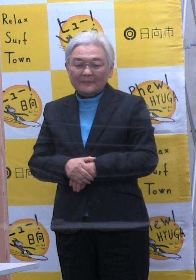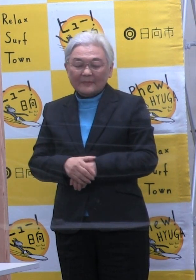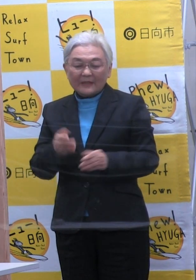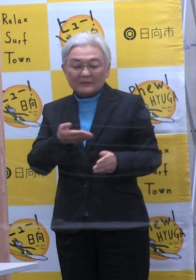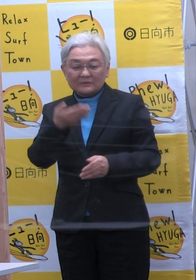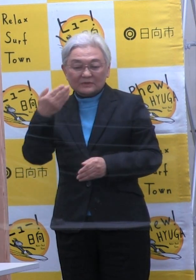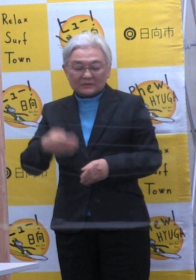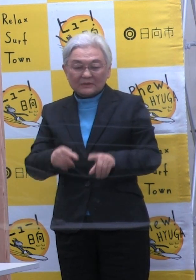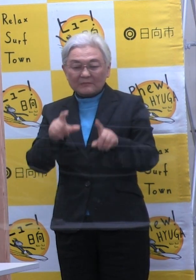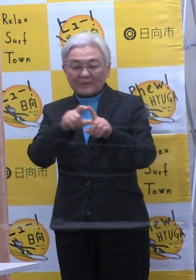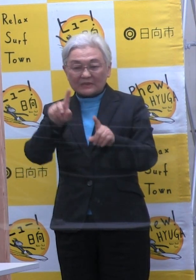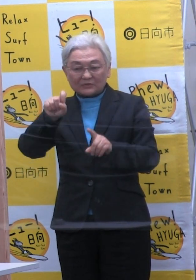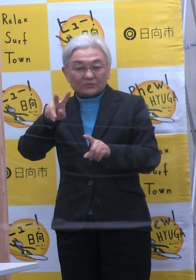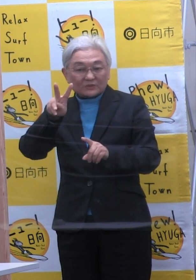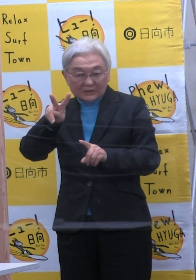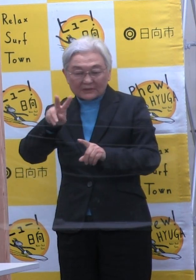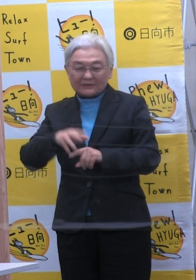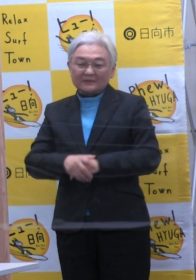次に12ページです。